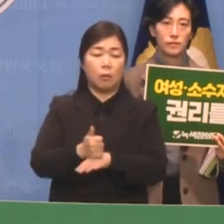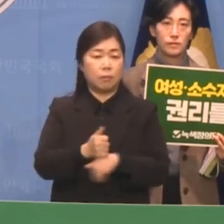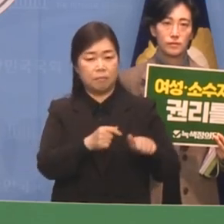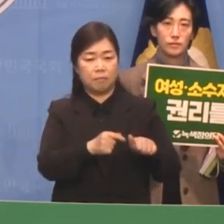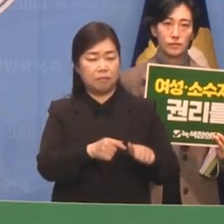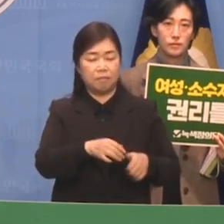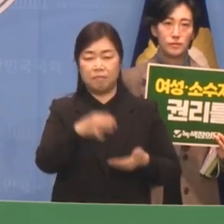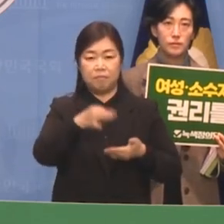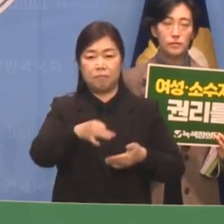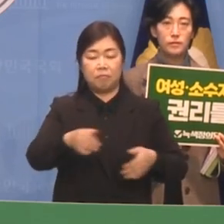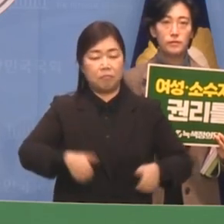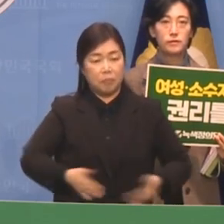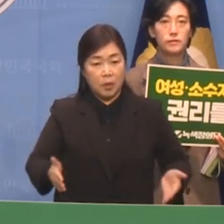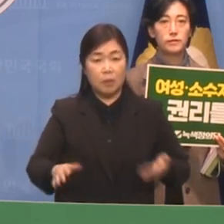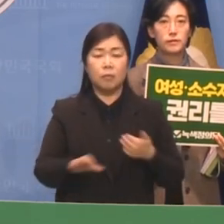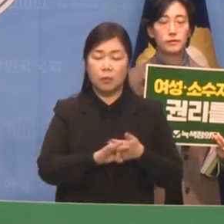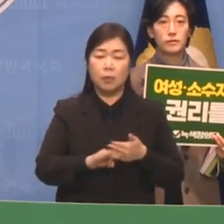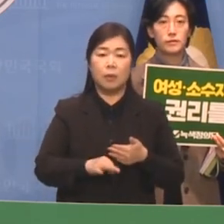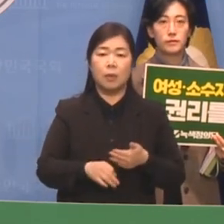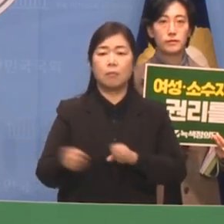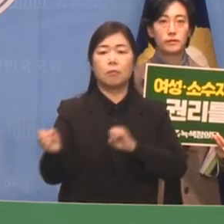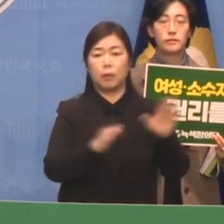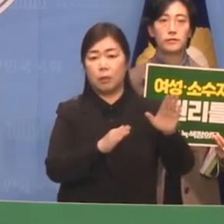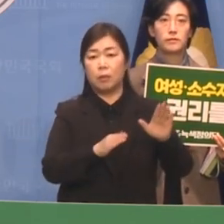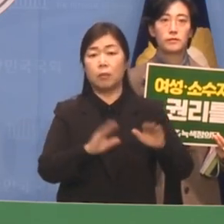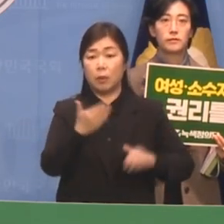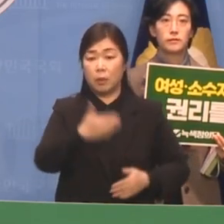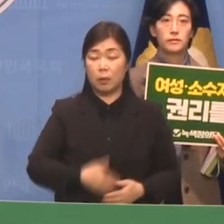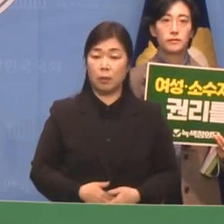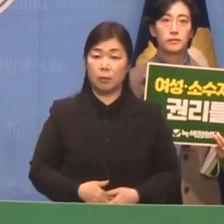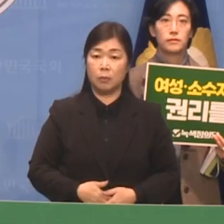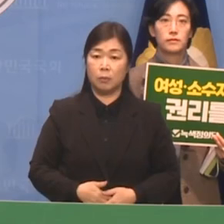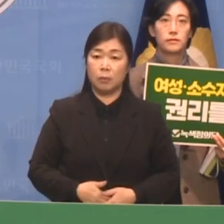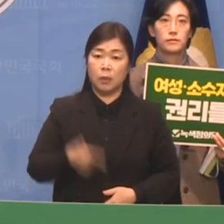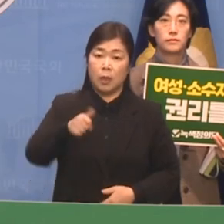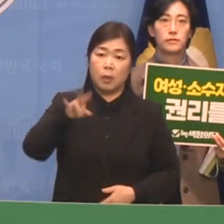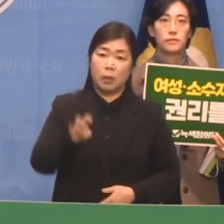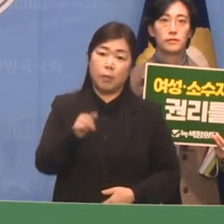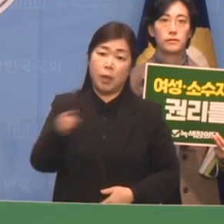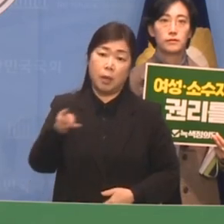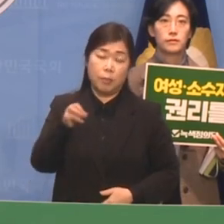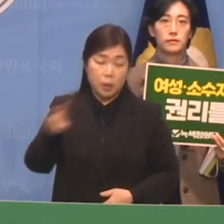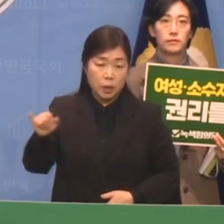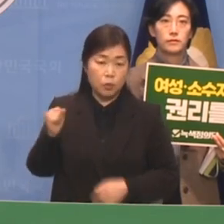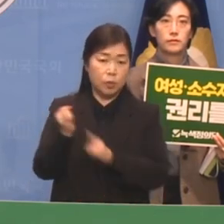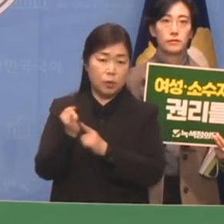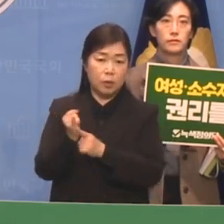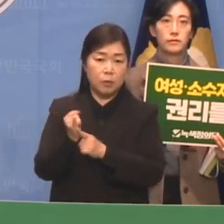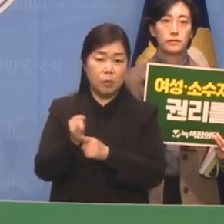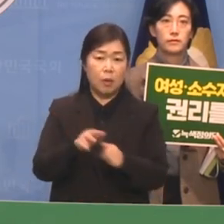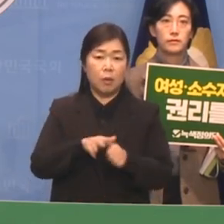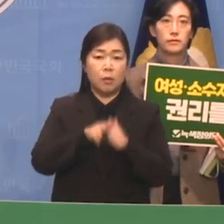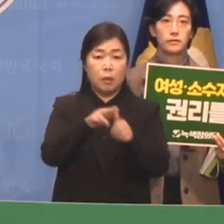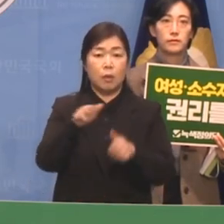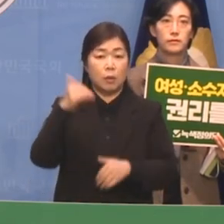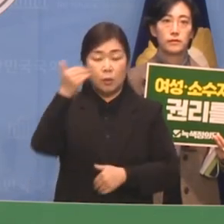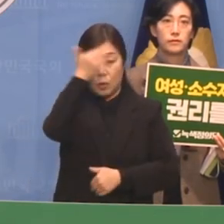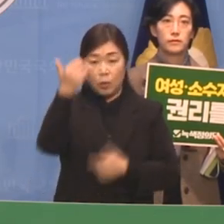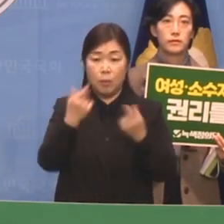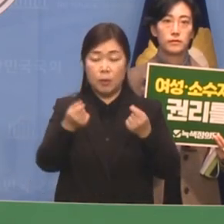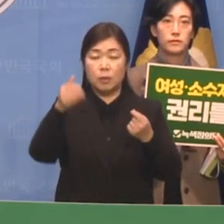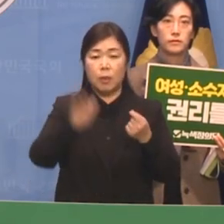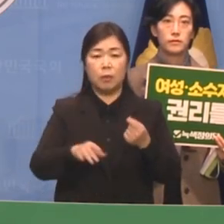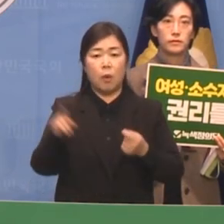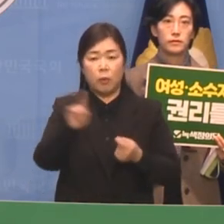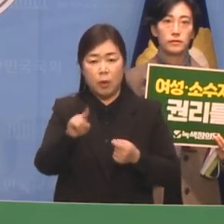떨어지면 아낌없이 버려지곤 했습니다. 김혜미 후보는 청년이지만 그런 의미의 청년이 아닙니다. 어떤